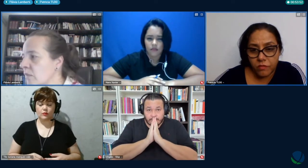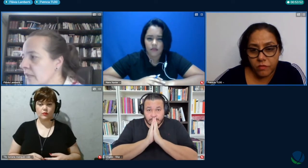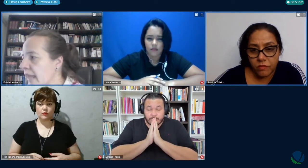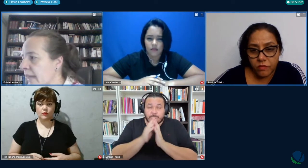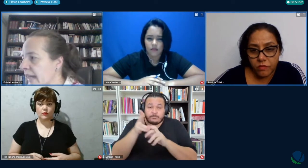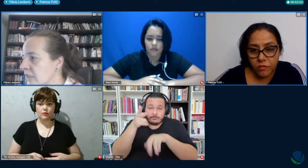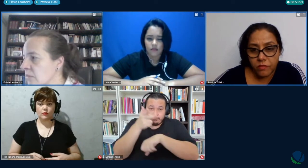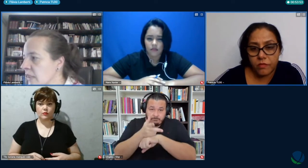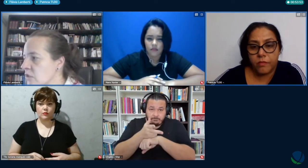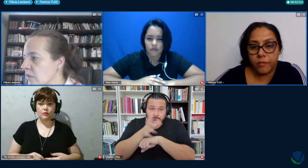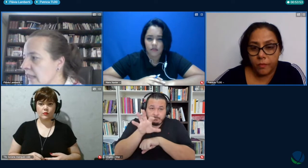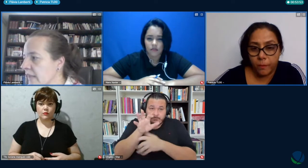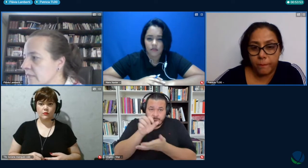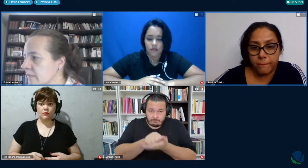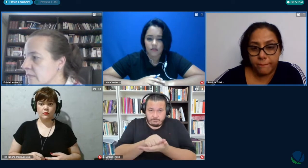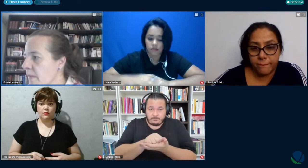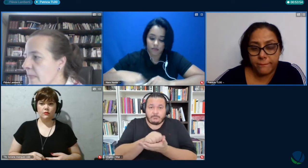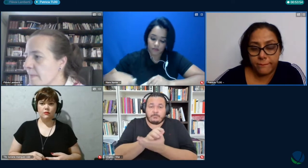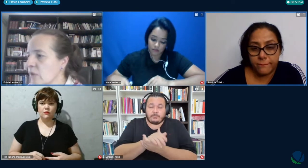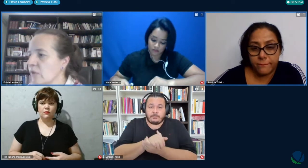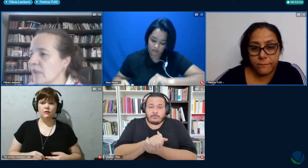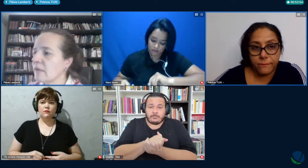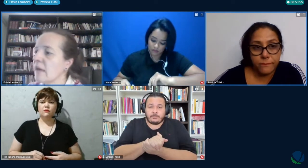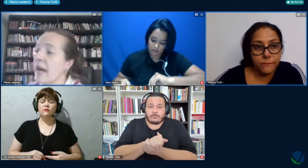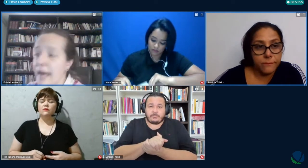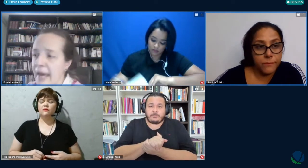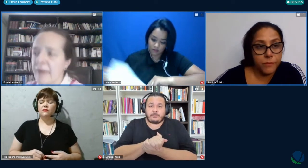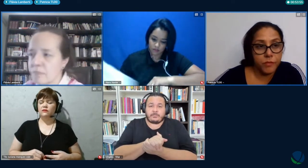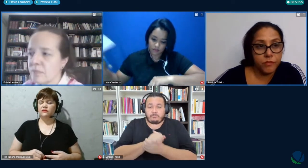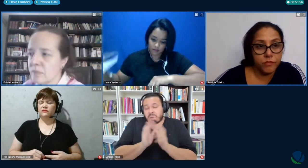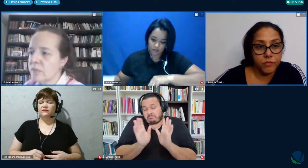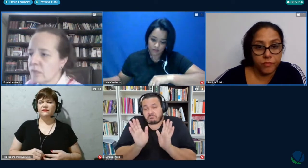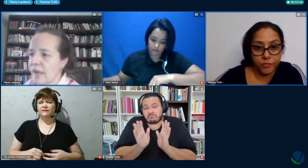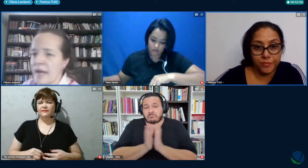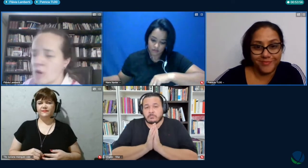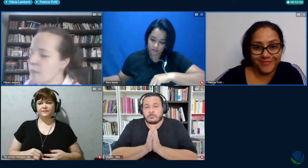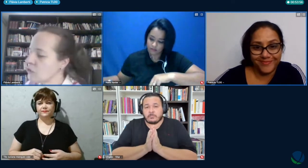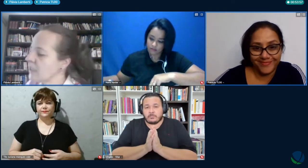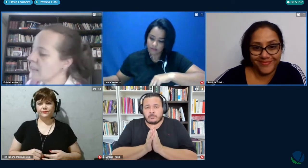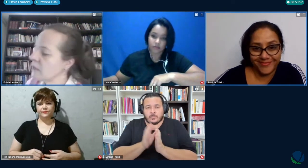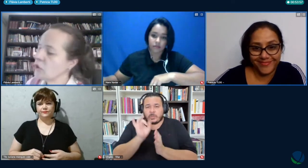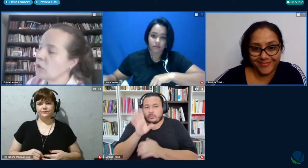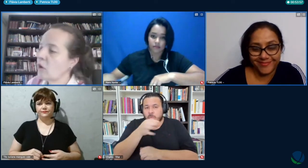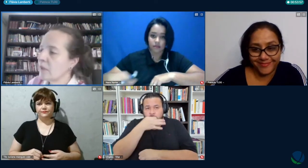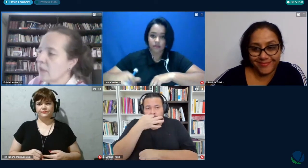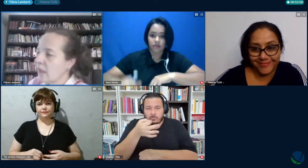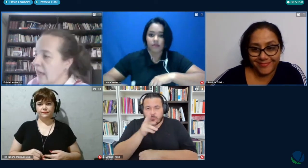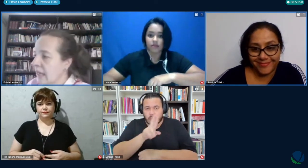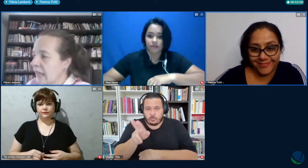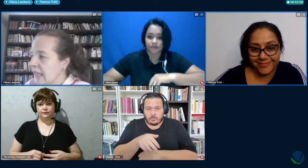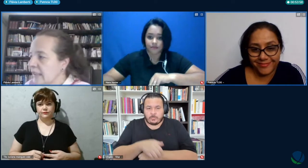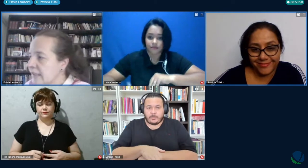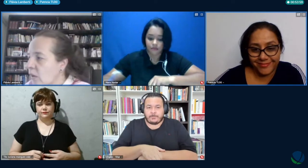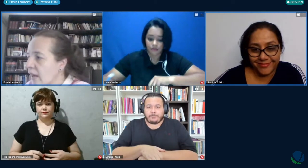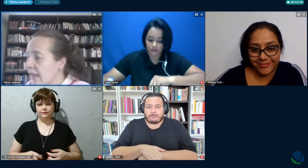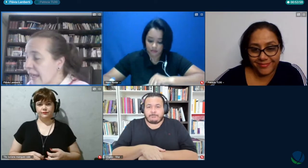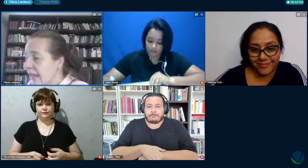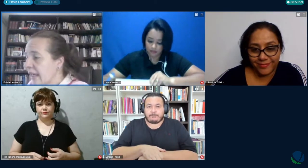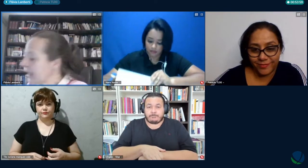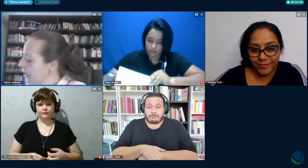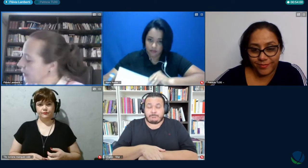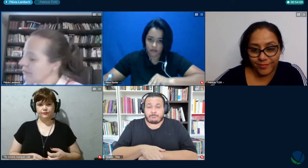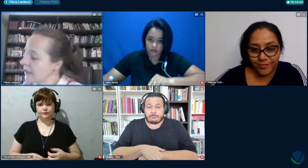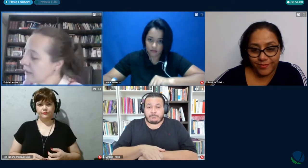gravação, que é a parte mesmo da... Ok. É, né? É só uma sugestão de nome. Então,